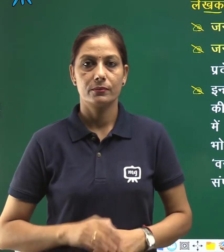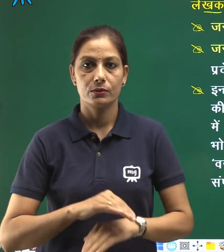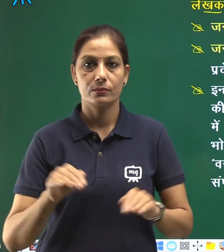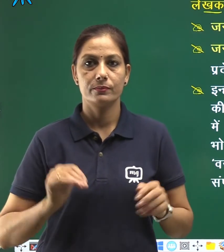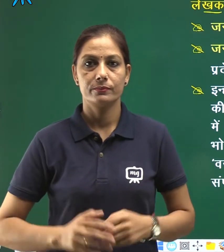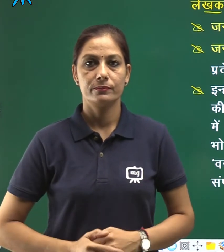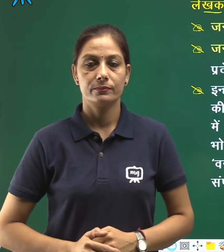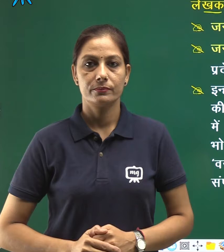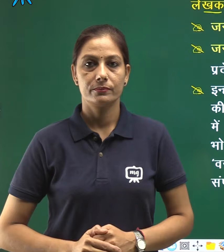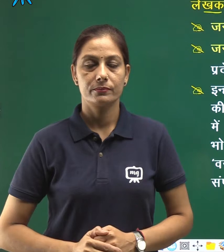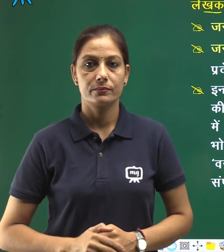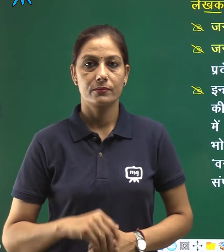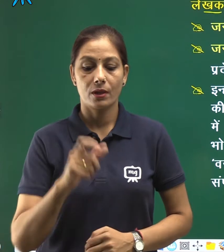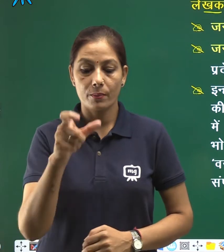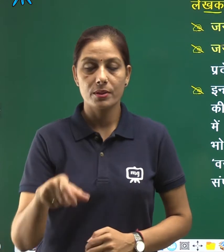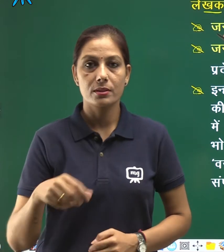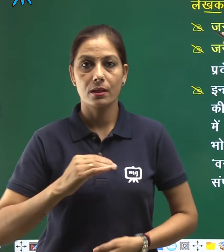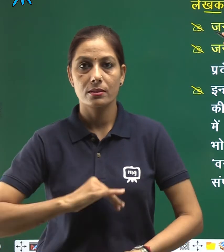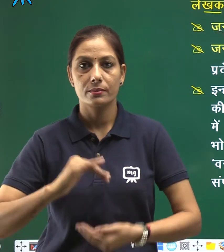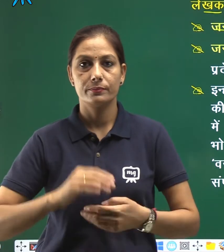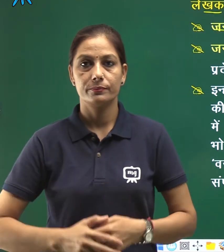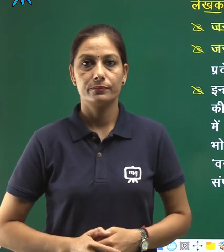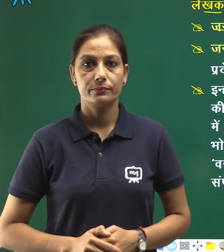बच्चों, स्वयं प्रकाश जी का जन्म